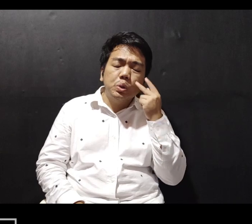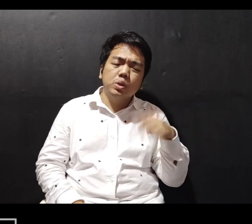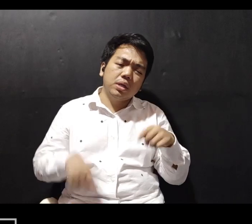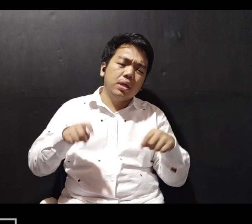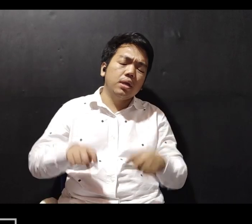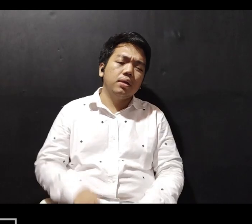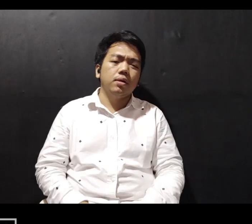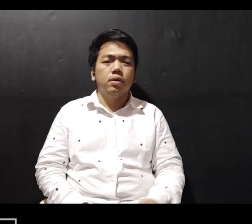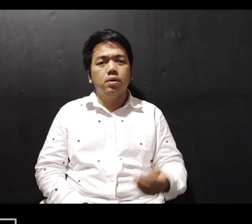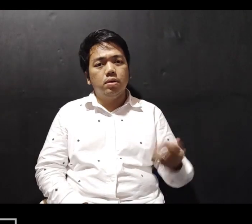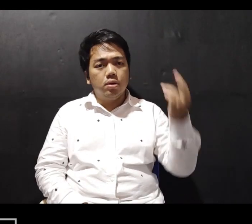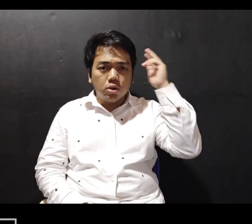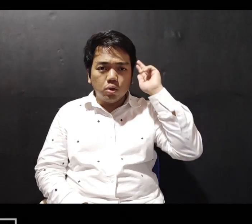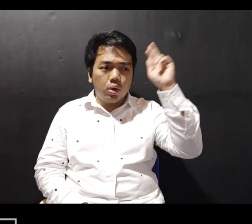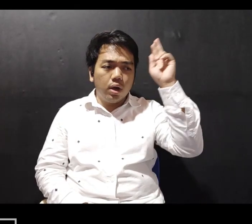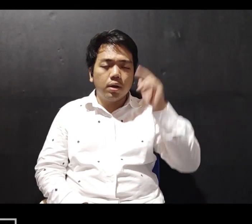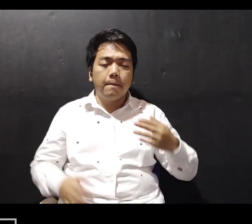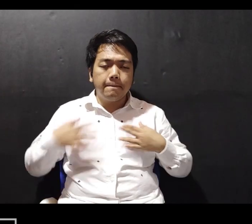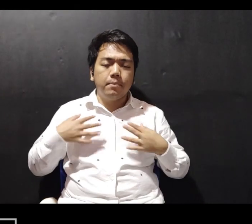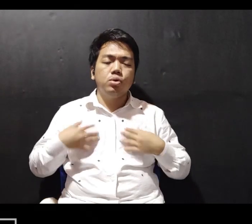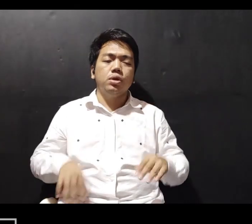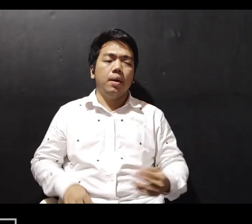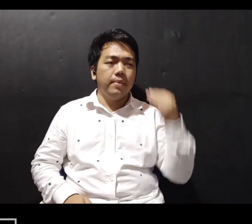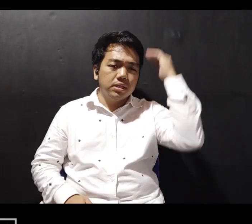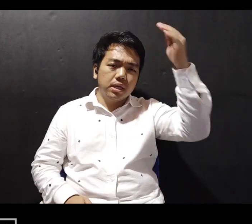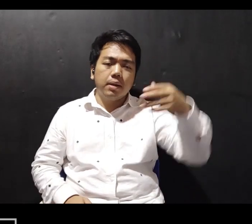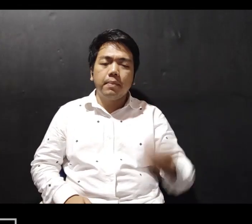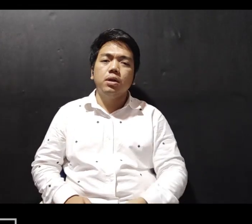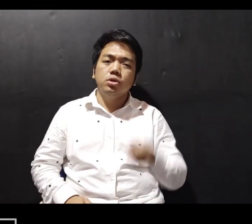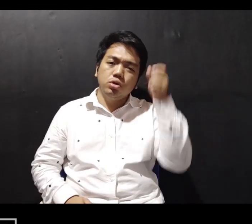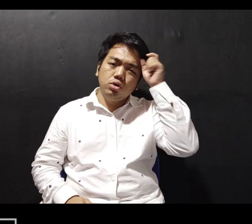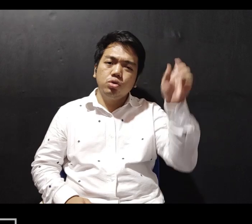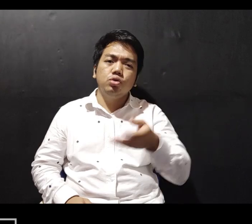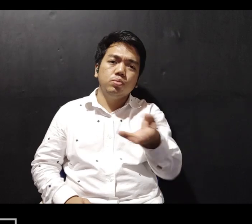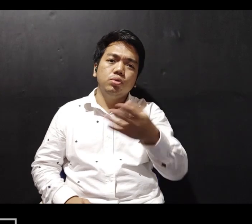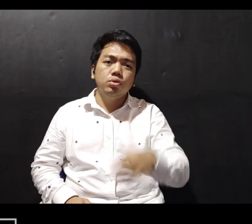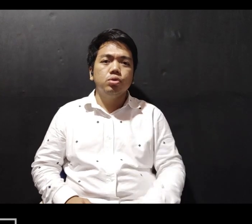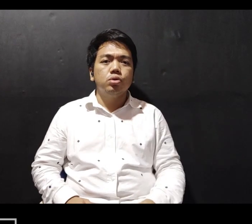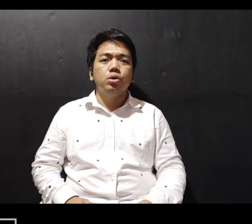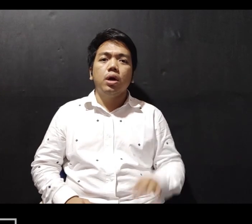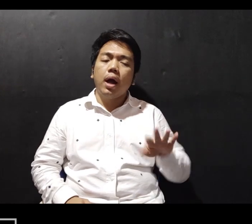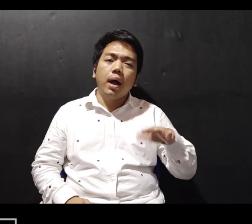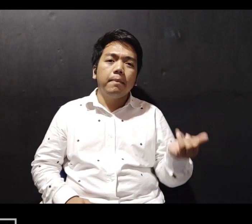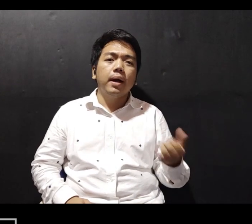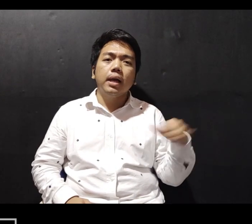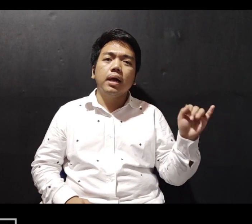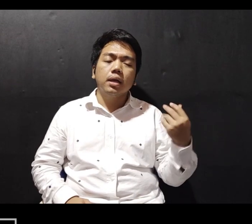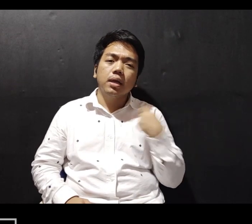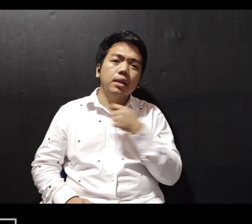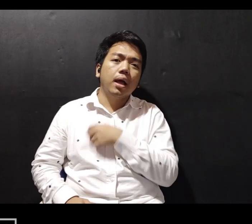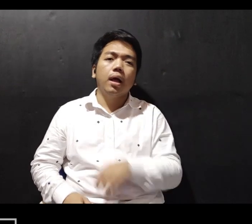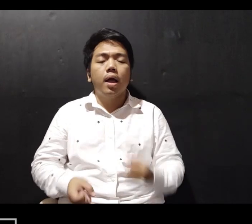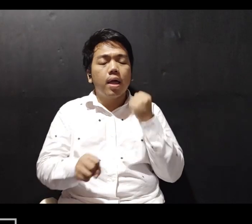Tuhan mempunyai masa depan bagi engkau. Oleh karena itu sikap kita, apa yang kita lakukan di